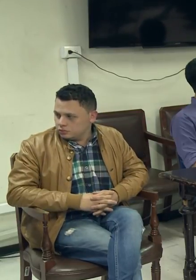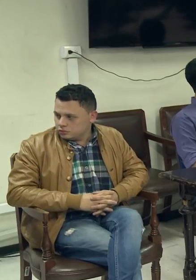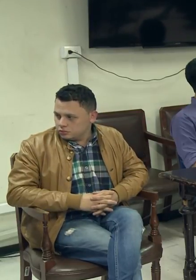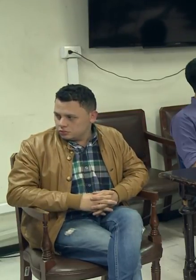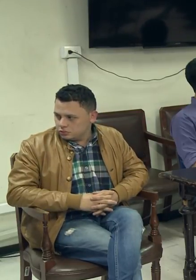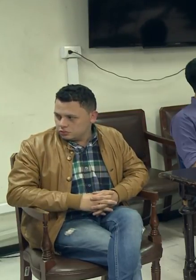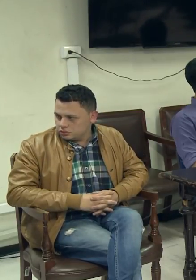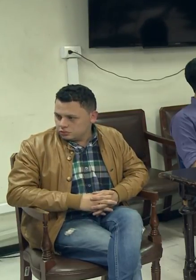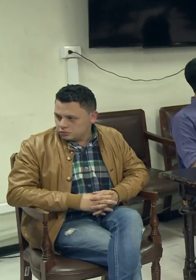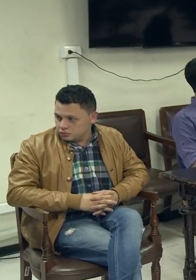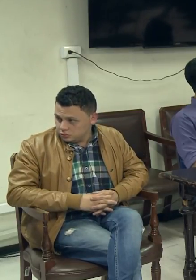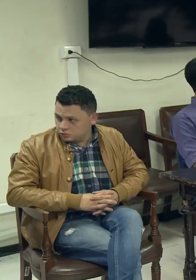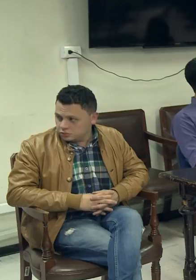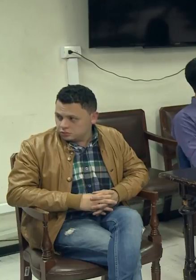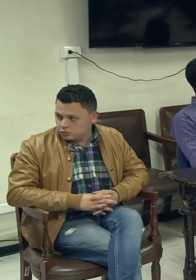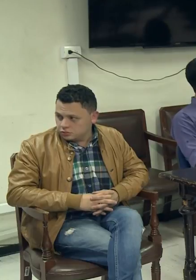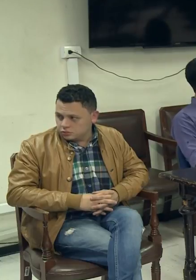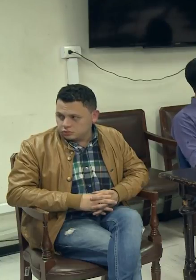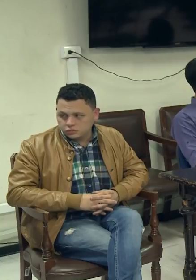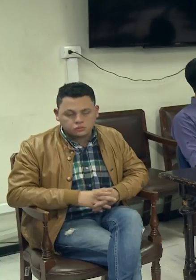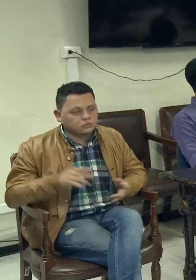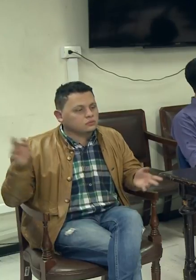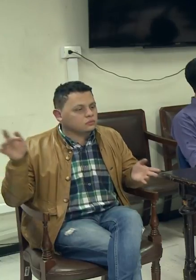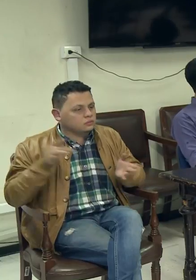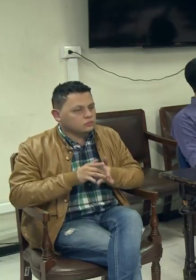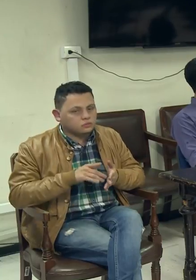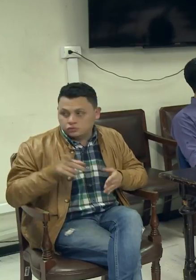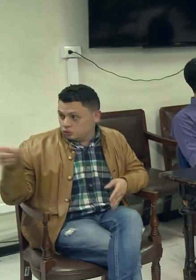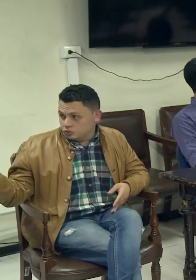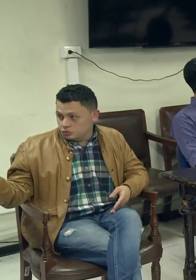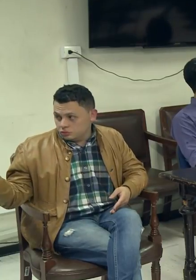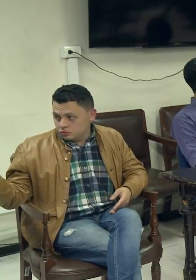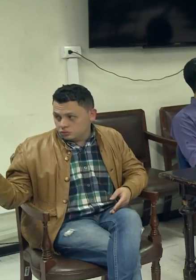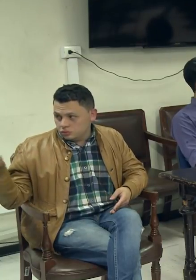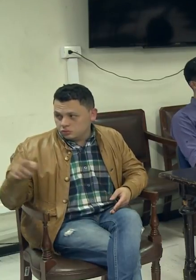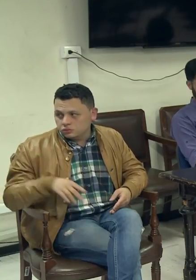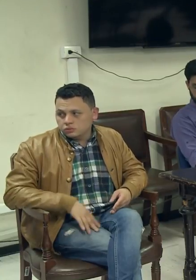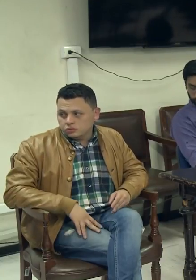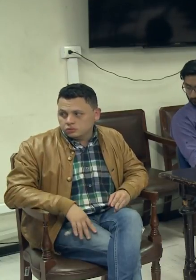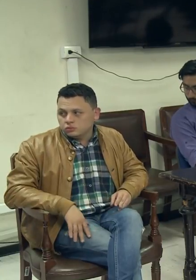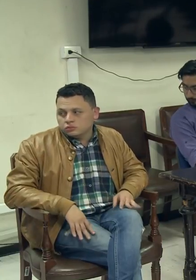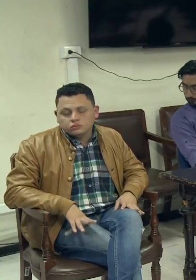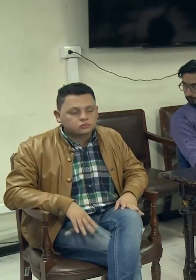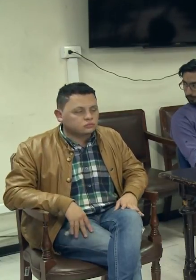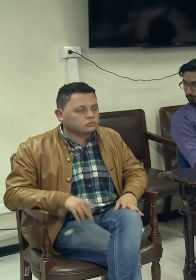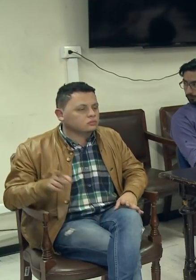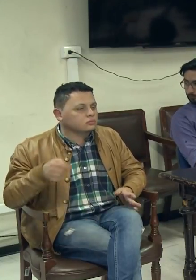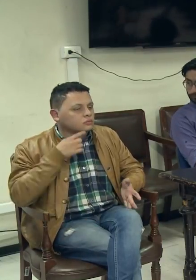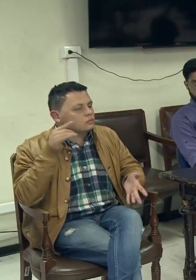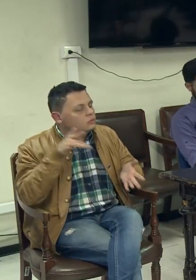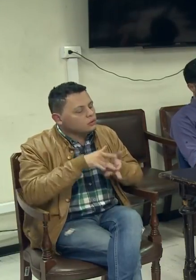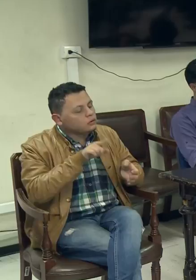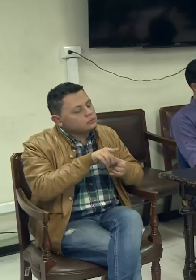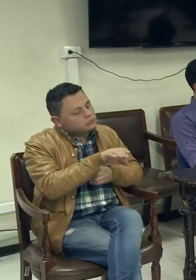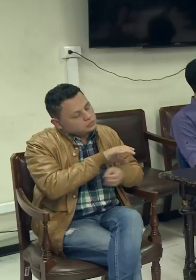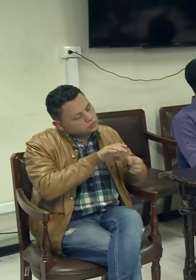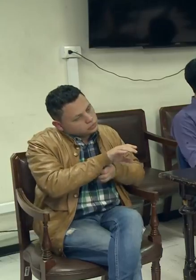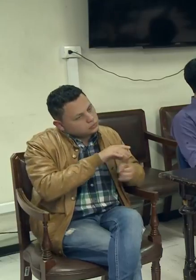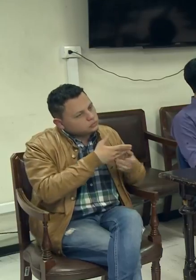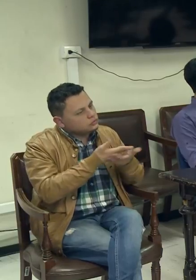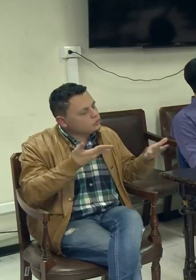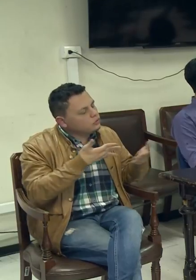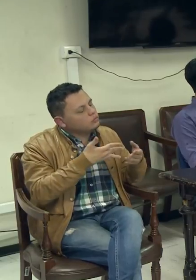trabajar 15 días con mujeres de un barrio marginal, de esas ciudades que se